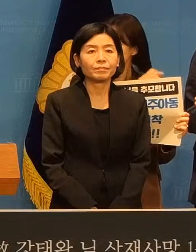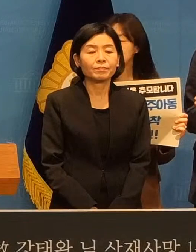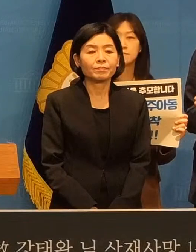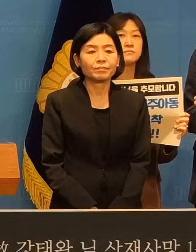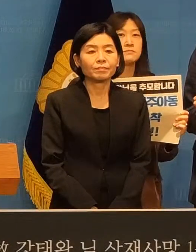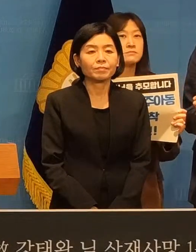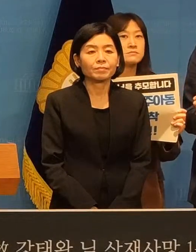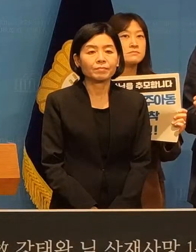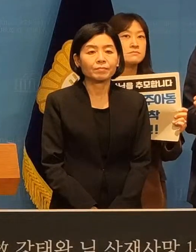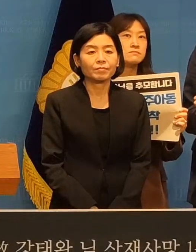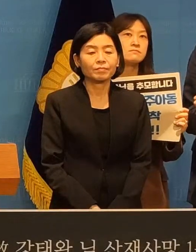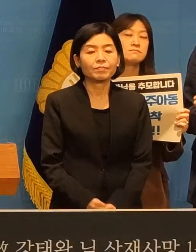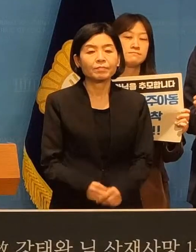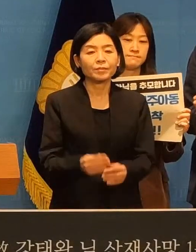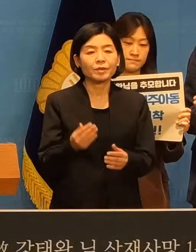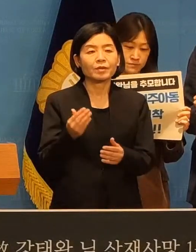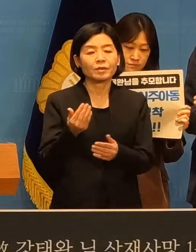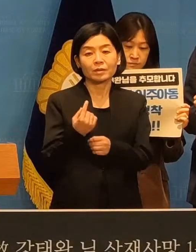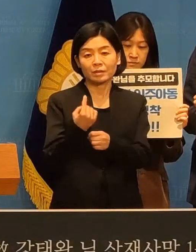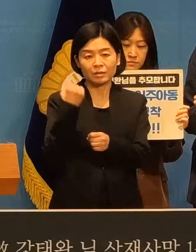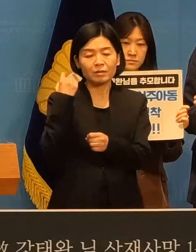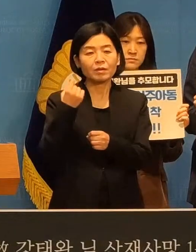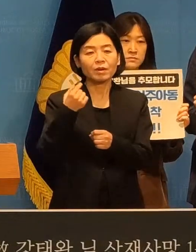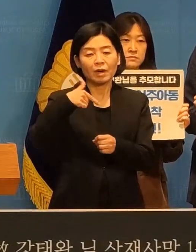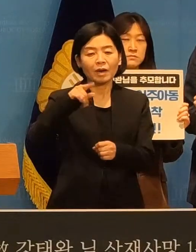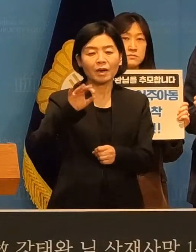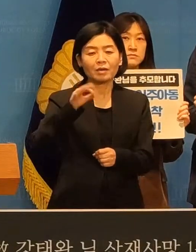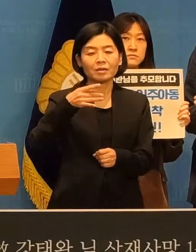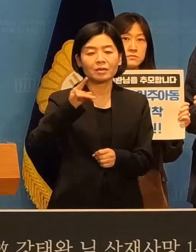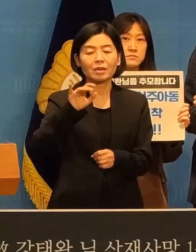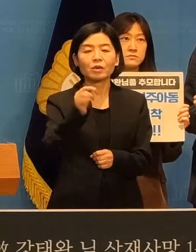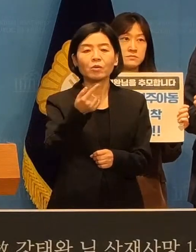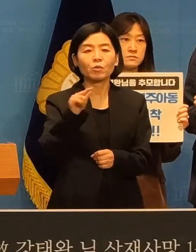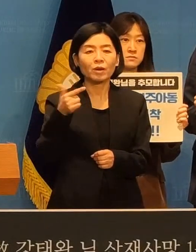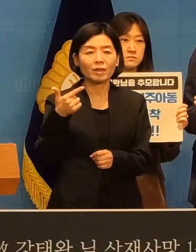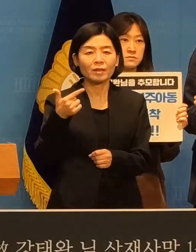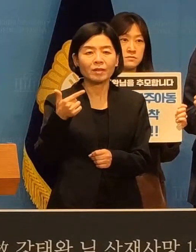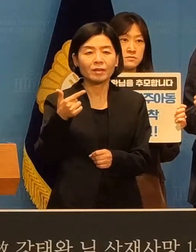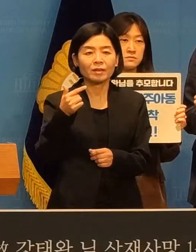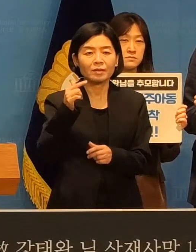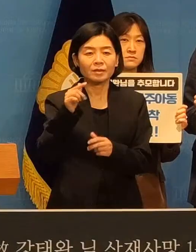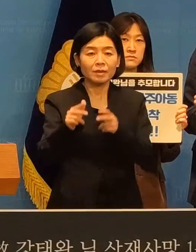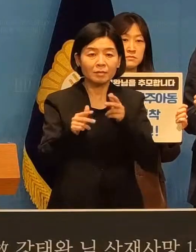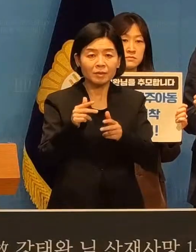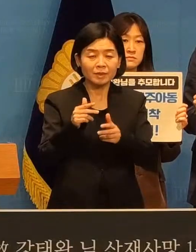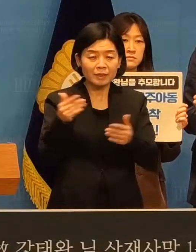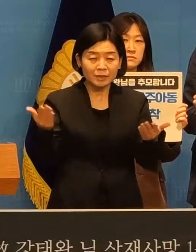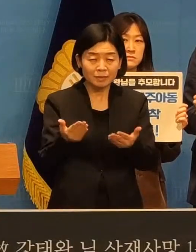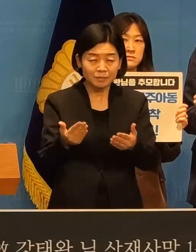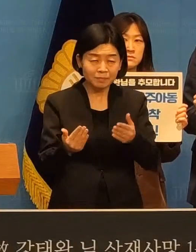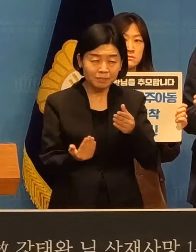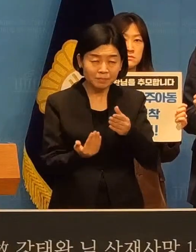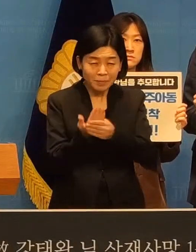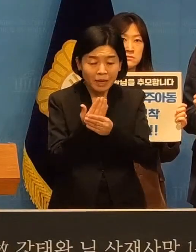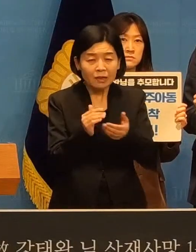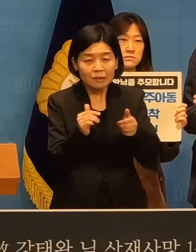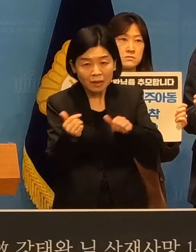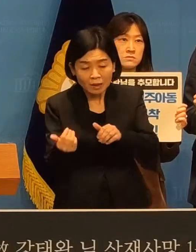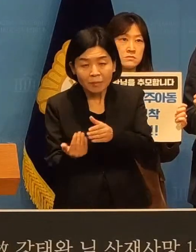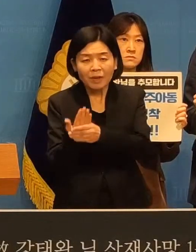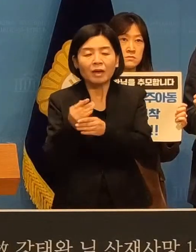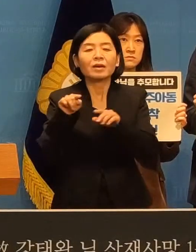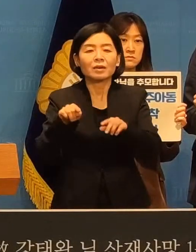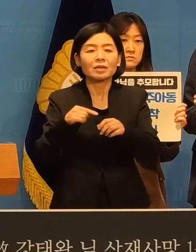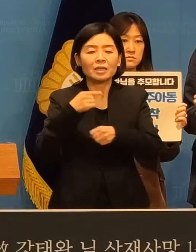네, 고 강태환님 산재사망 1주기 추모 기자회견에 함께해 주셔서 감사합니다. 사회를 맡은 저는 재단법인